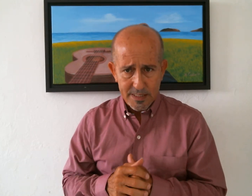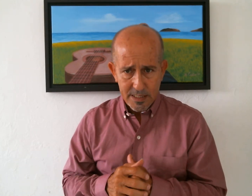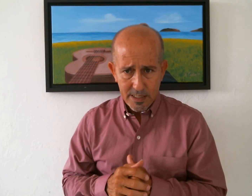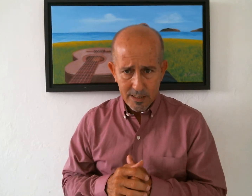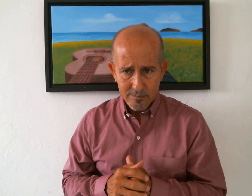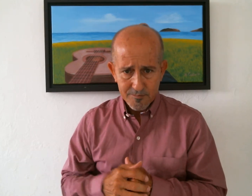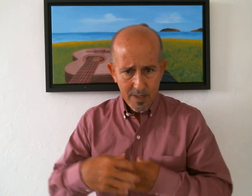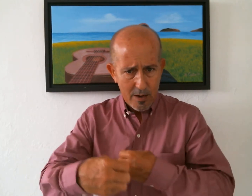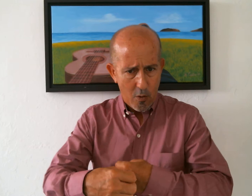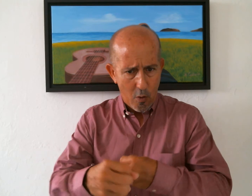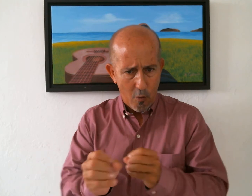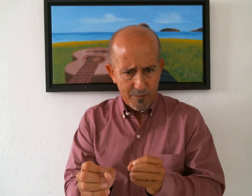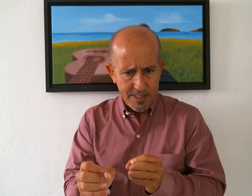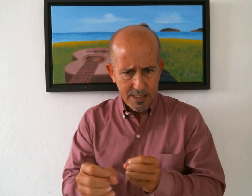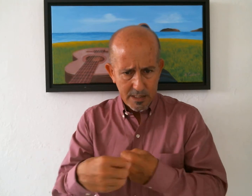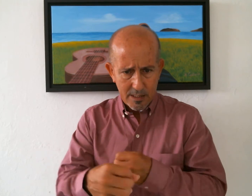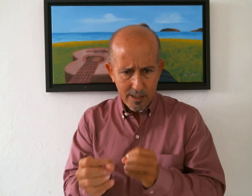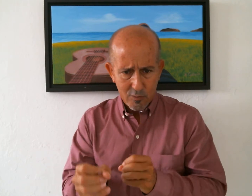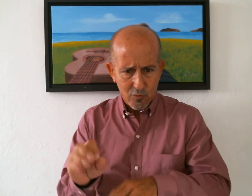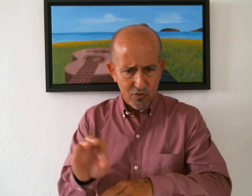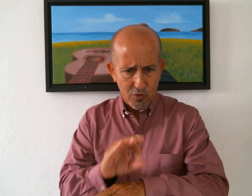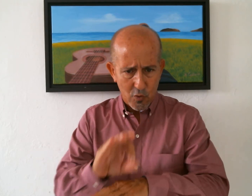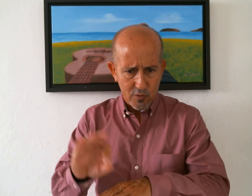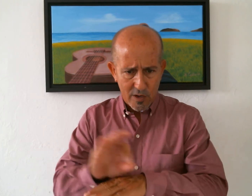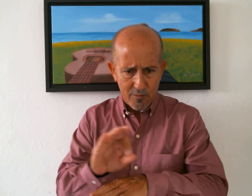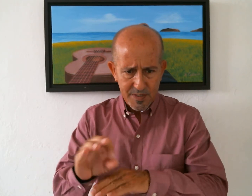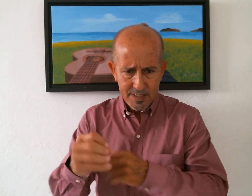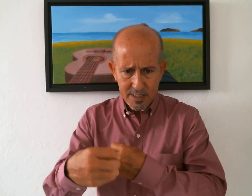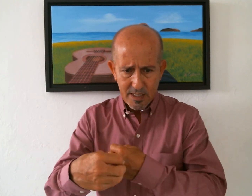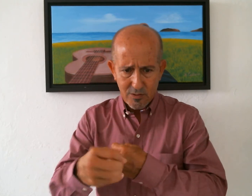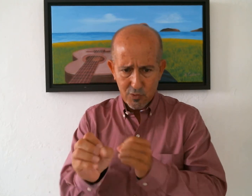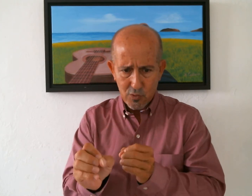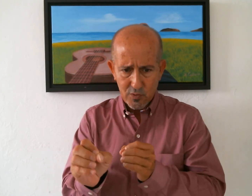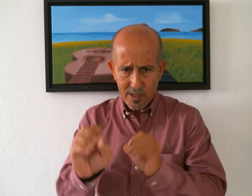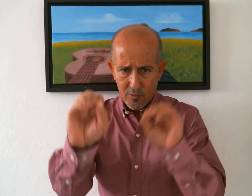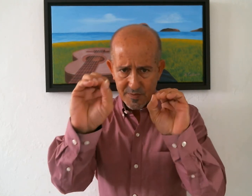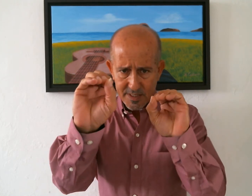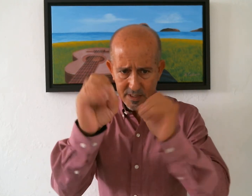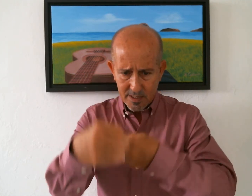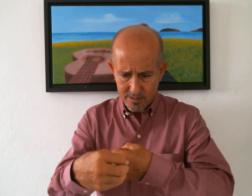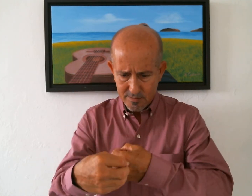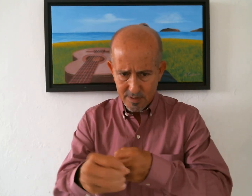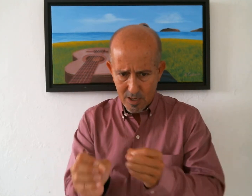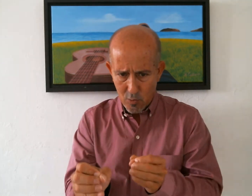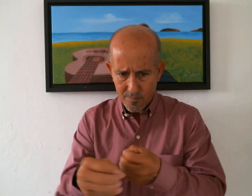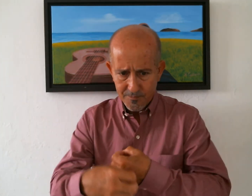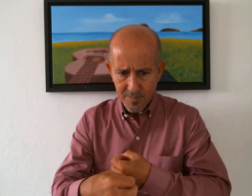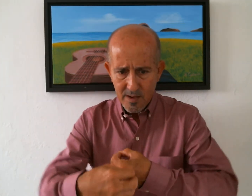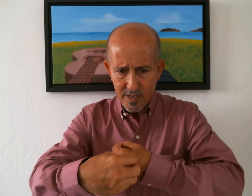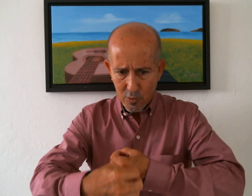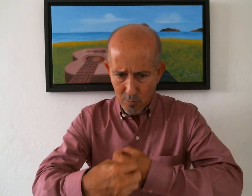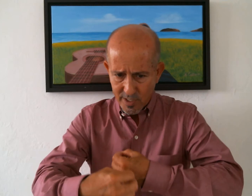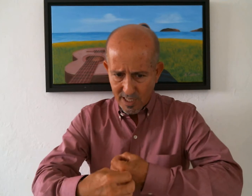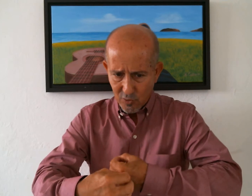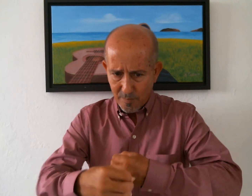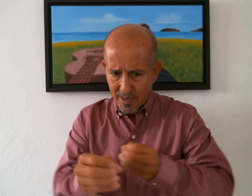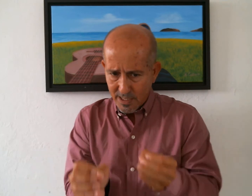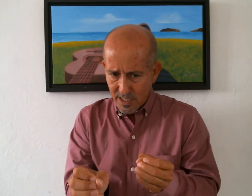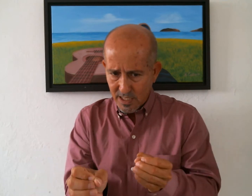oficina. Oficina, algunos sordos usan oficina y otros usan oficina. No. Y es como estas dos paredes y estas